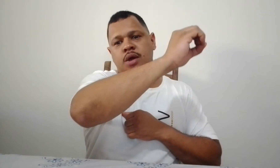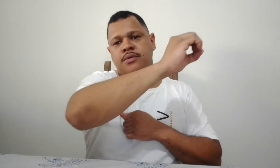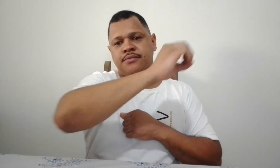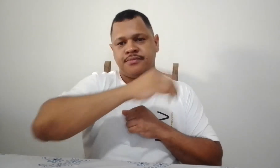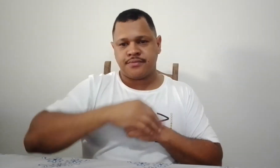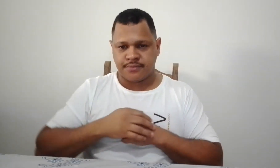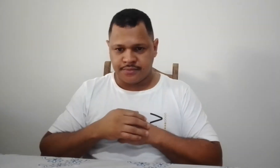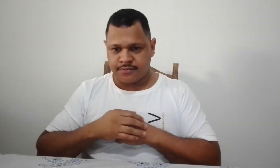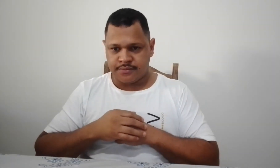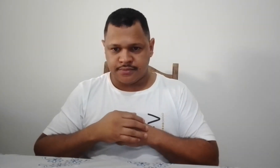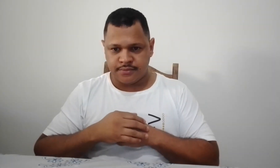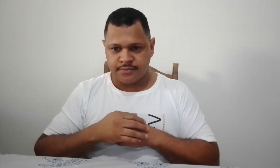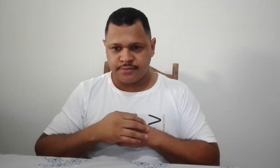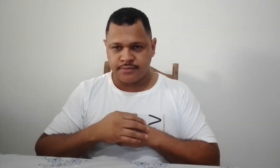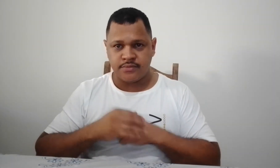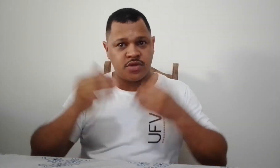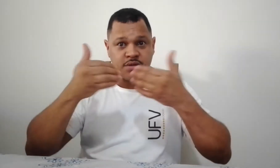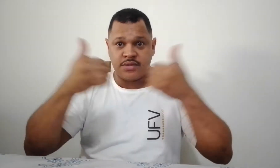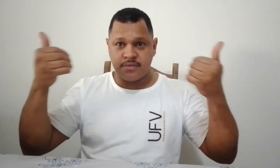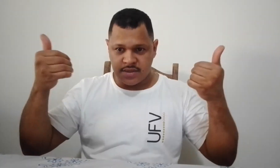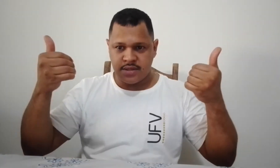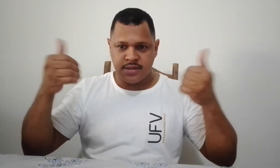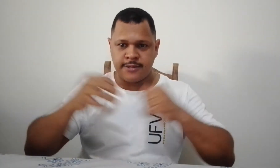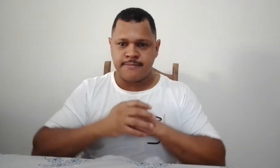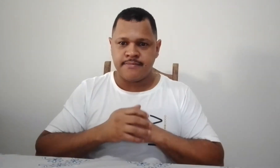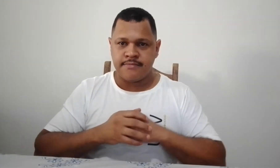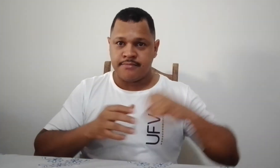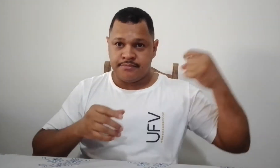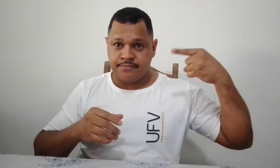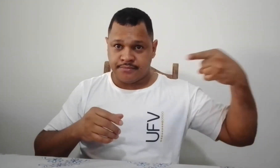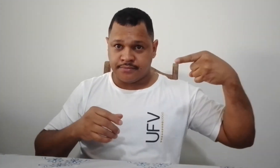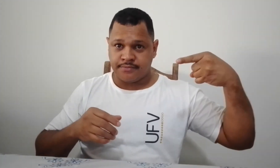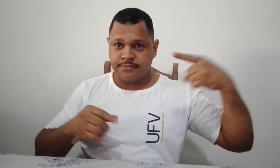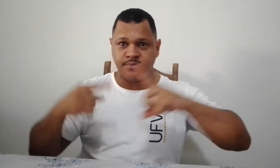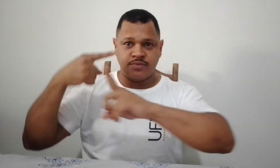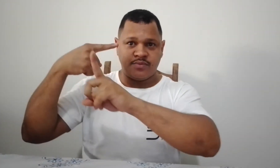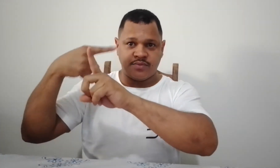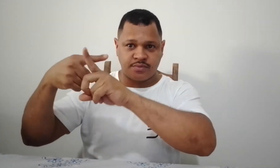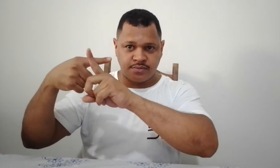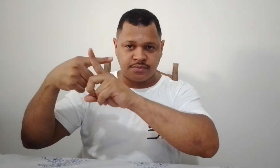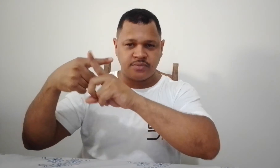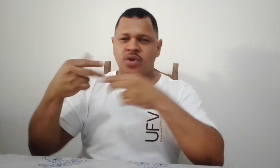ficando mais do outro lado. Temos então, como dentro de uma pilha, um mais e um menos.